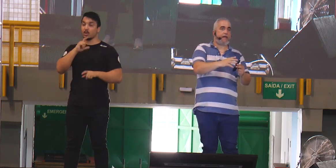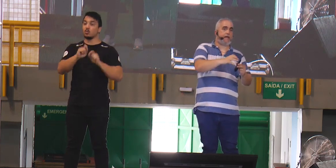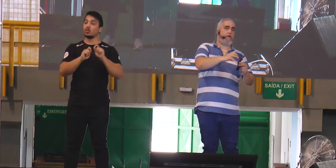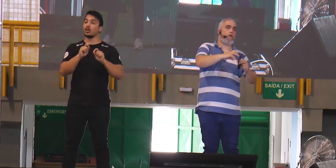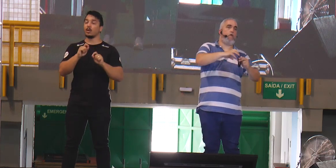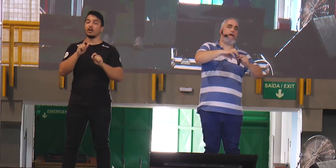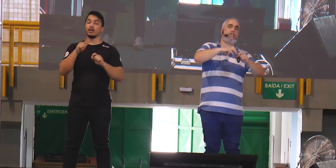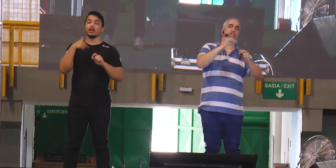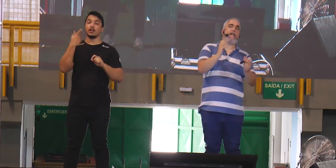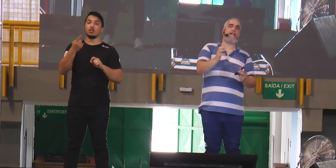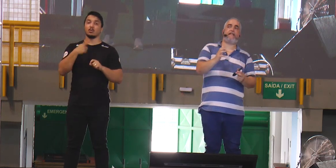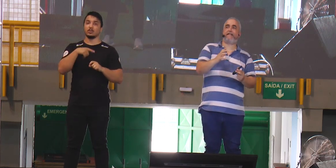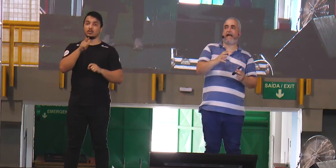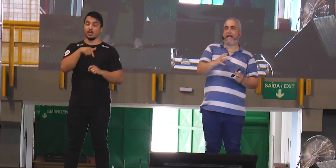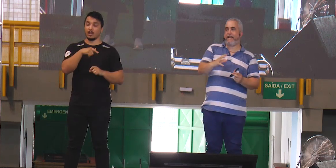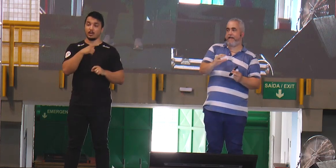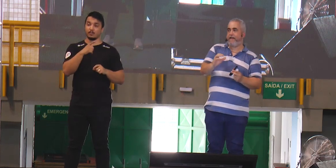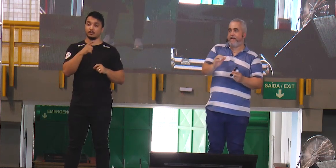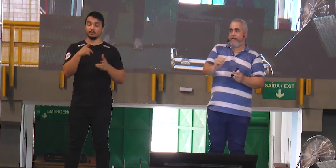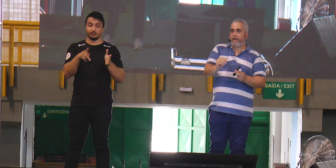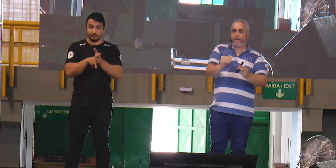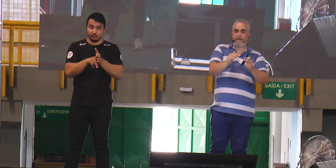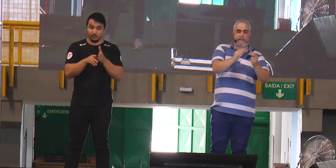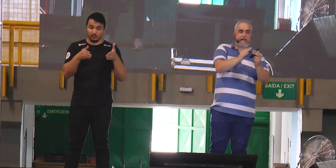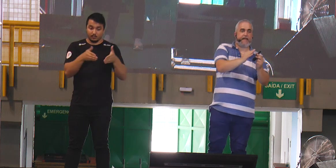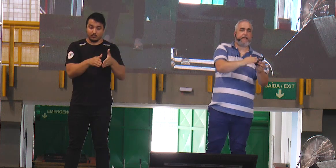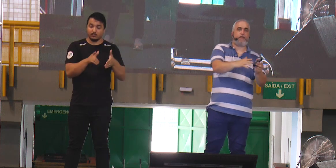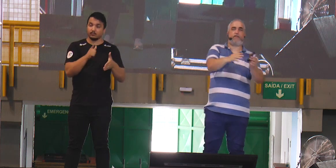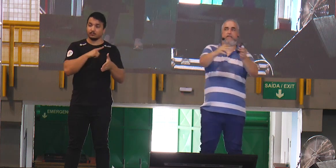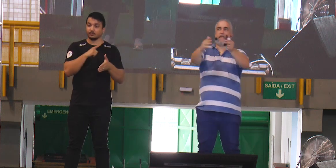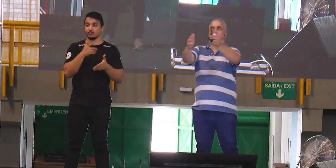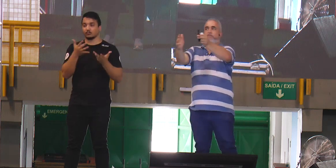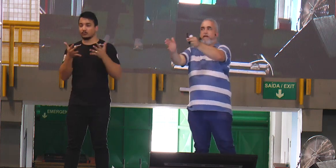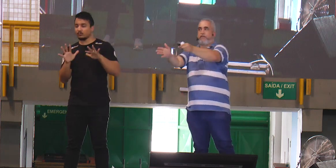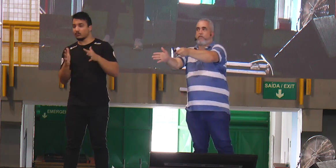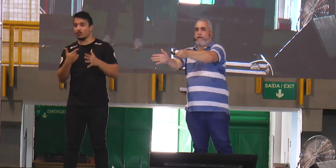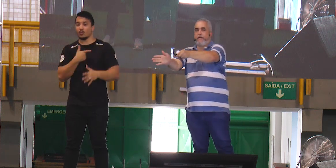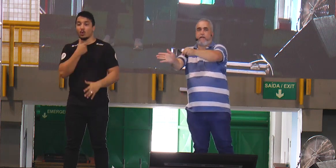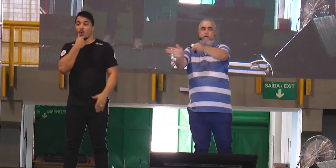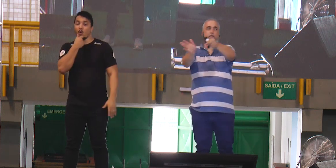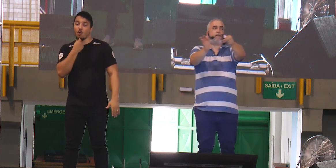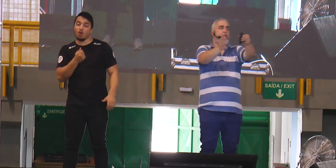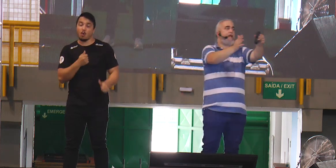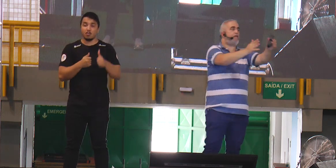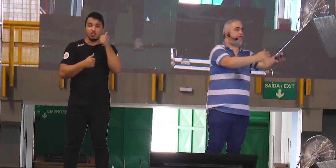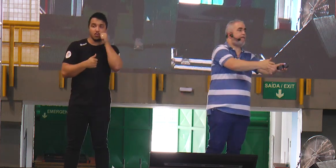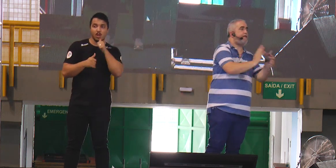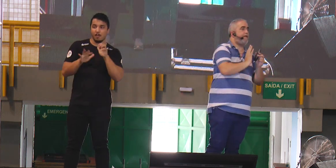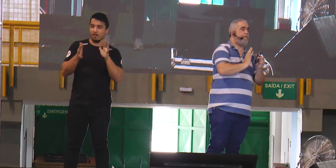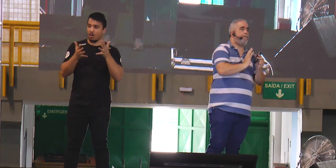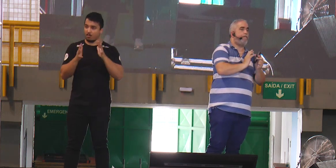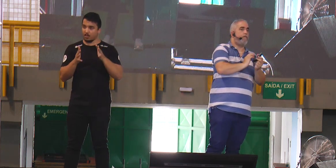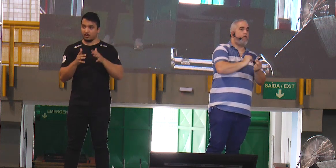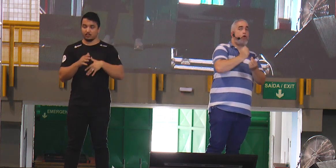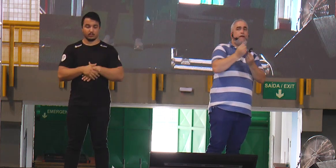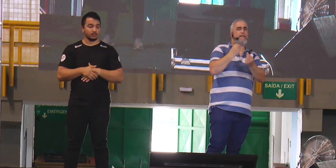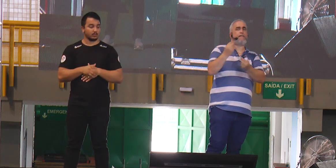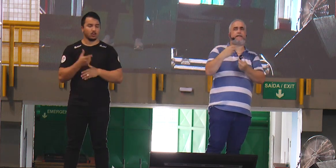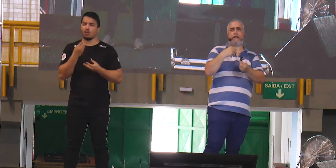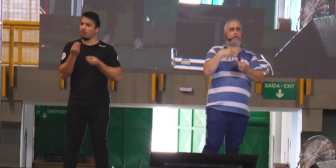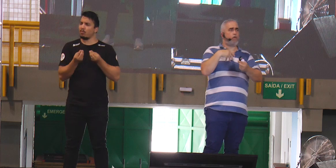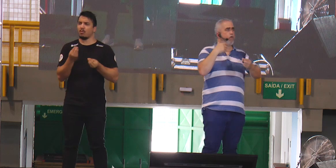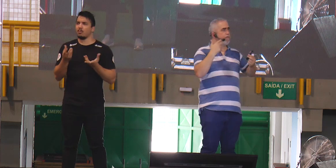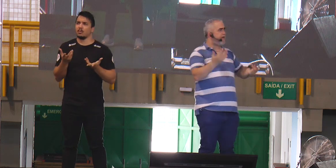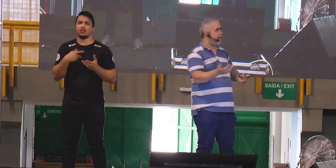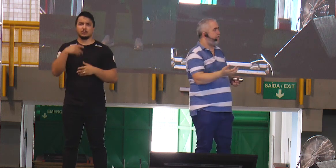gerar o quê? Uma genitália que vai estar entre o sexo masculino e o sexo feminino. Como